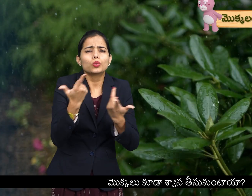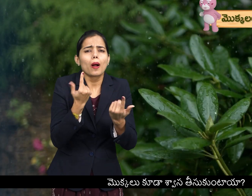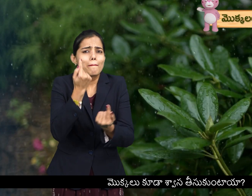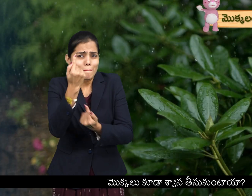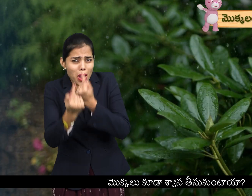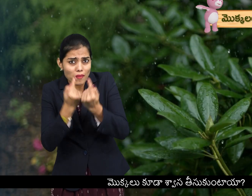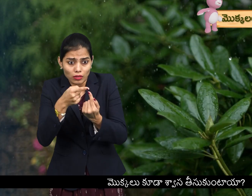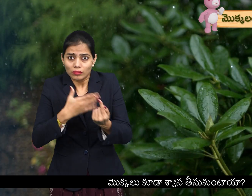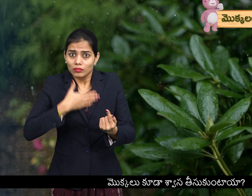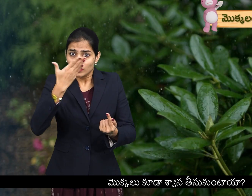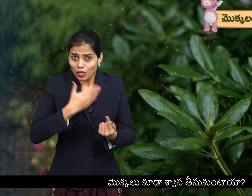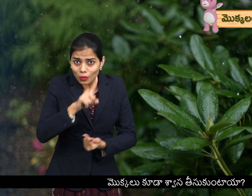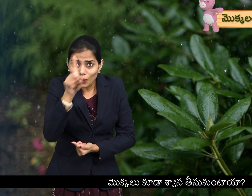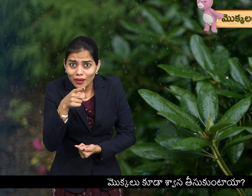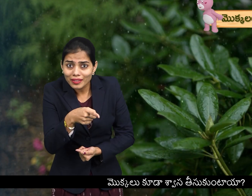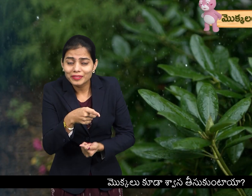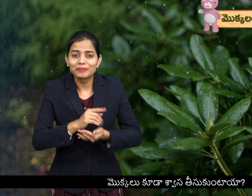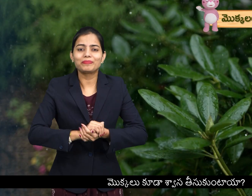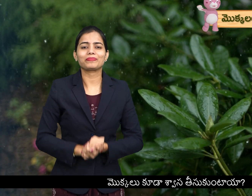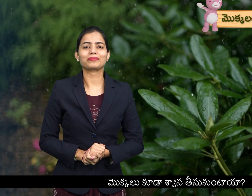మొక్కలు కూడా శ్వాస తీసుకుంటాయా?